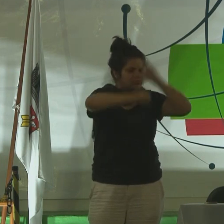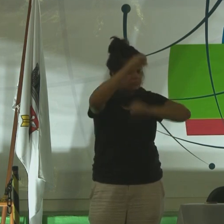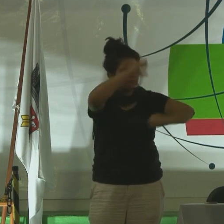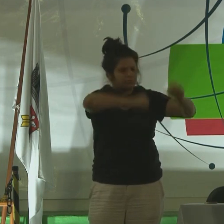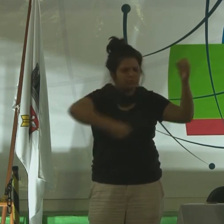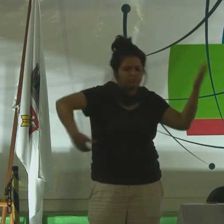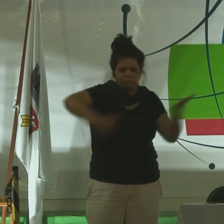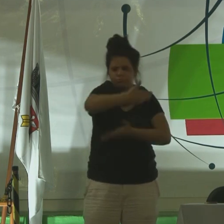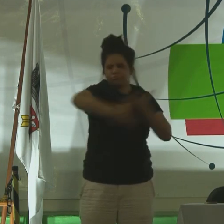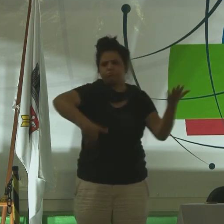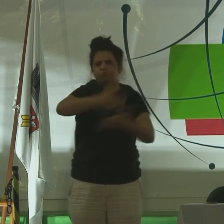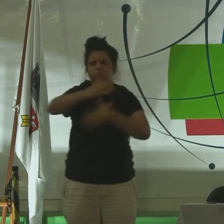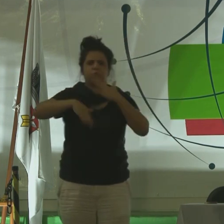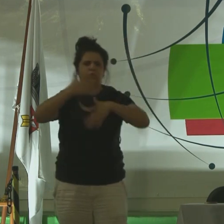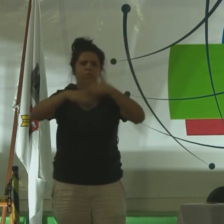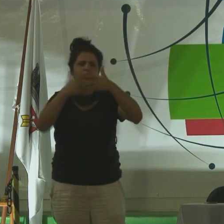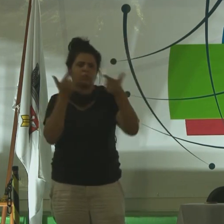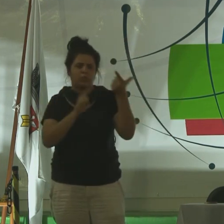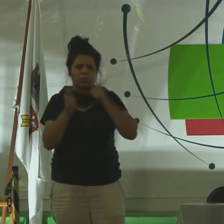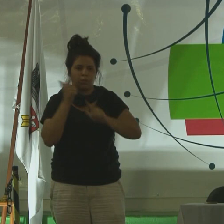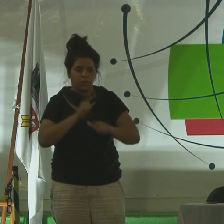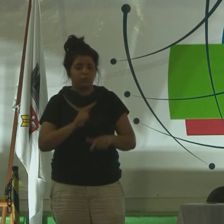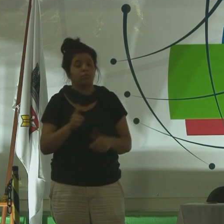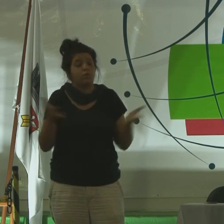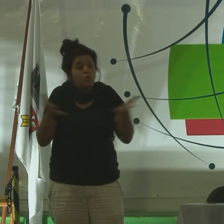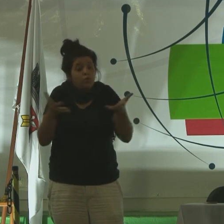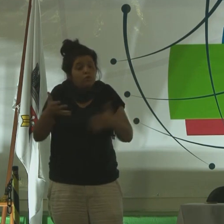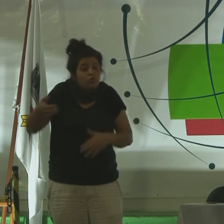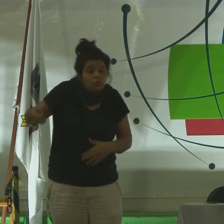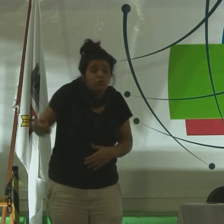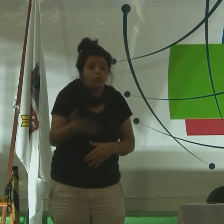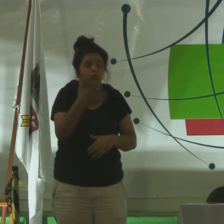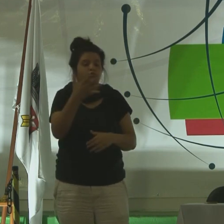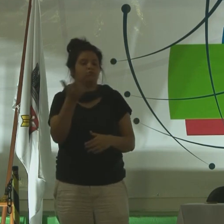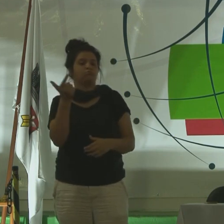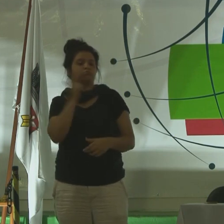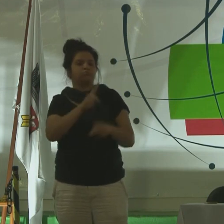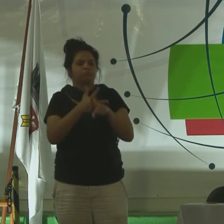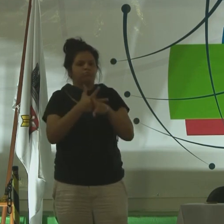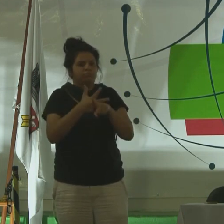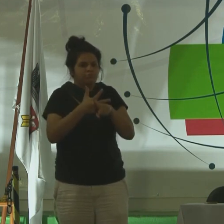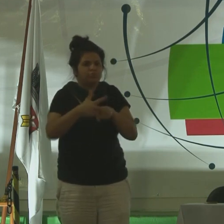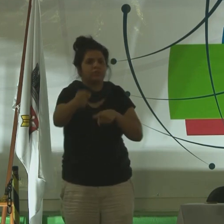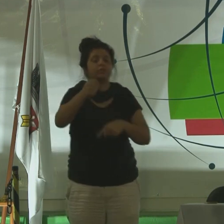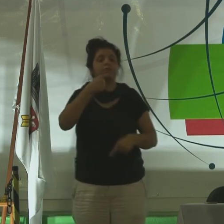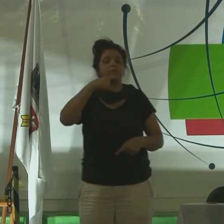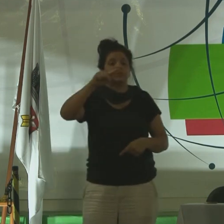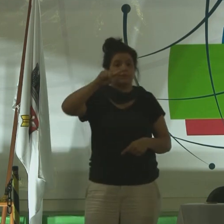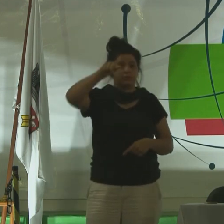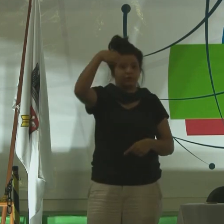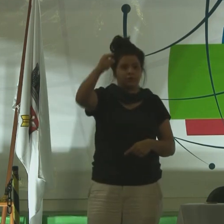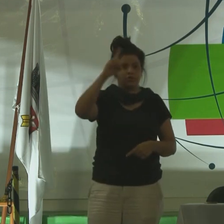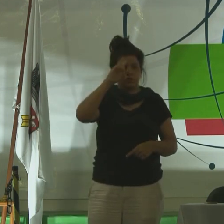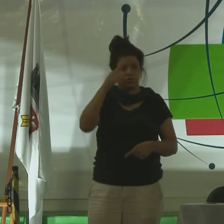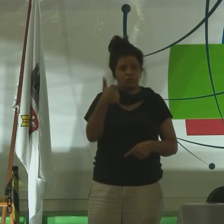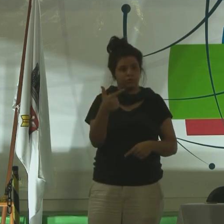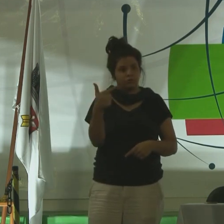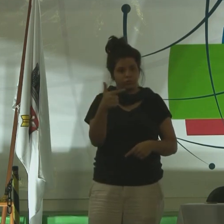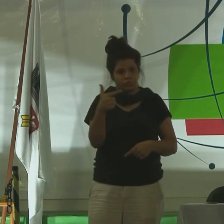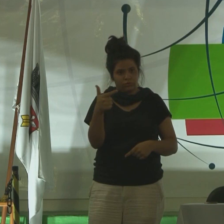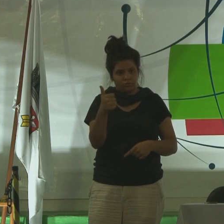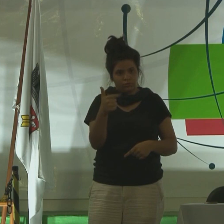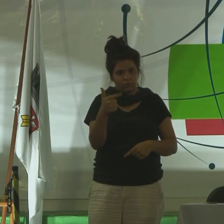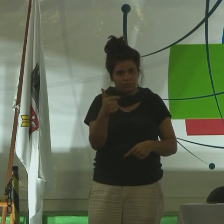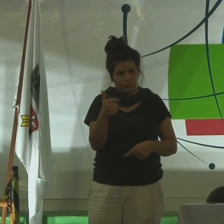temos desenvolvido. E a nossa conquista mais recente, né, a partir de semana que vem, nos dias 22, 23,